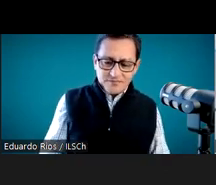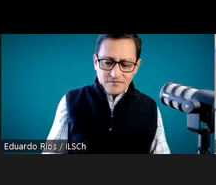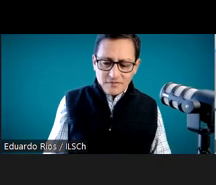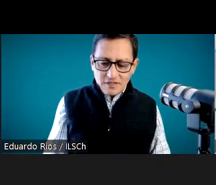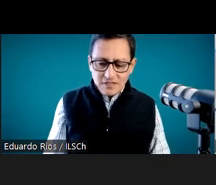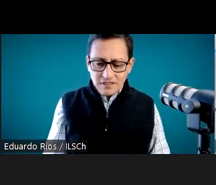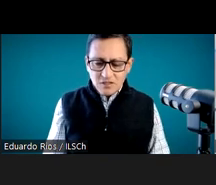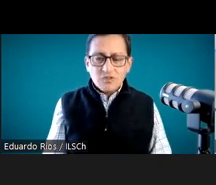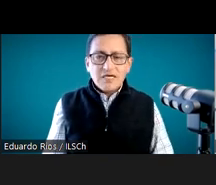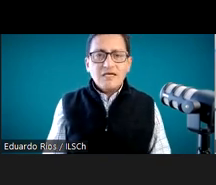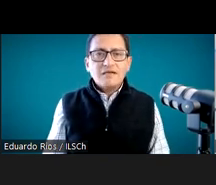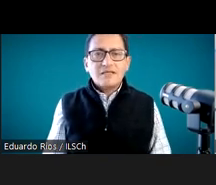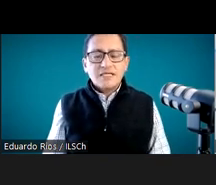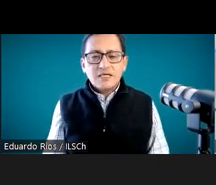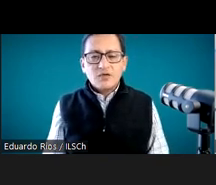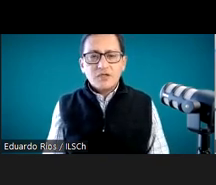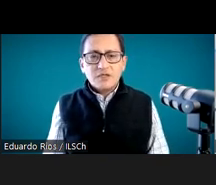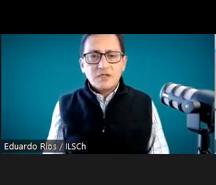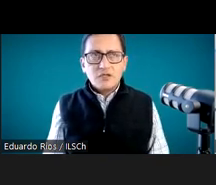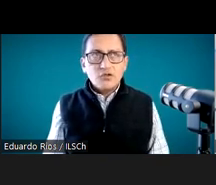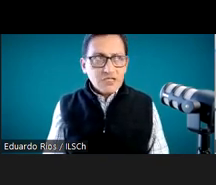secas. Y como tal, tiene